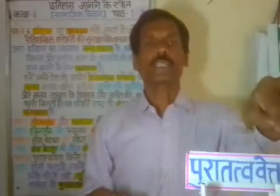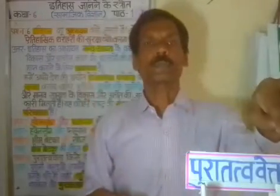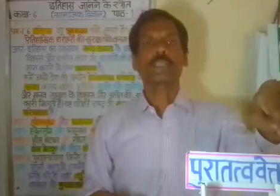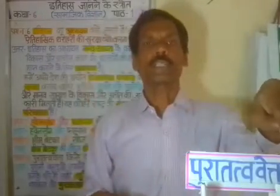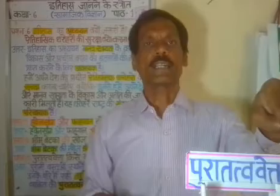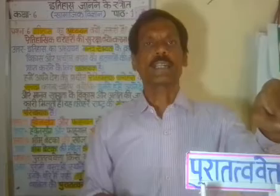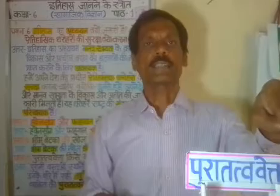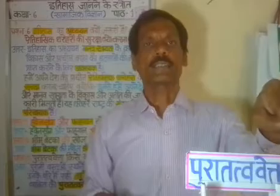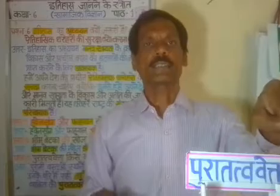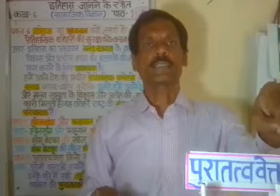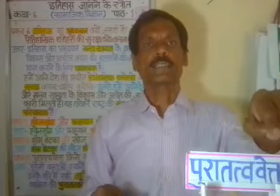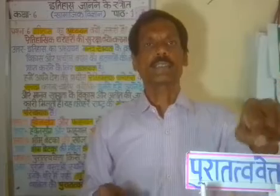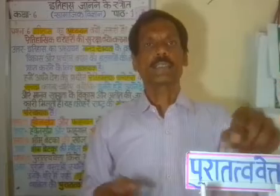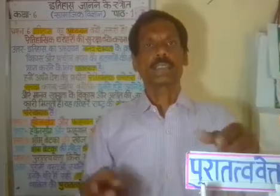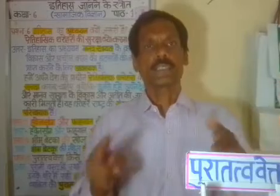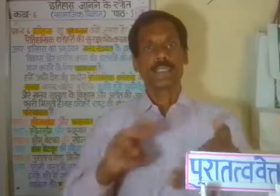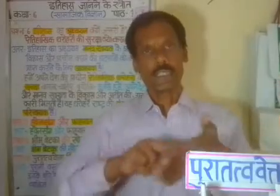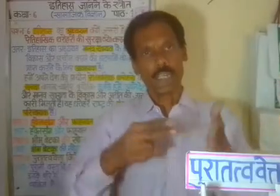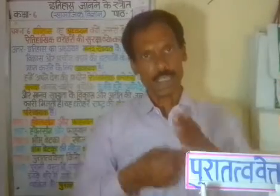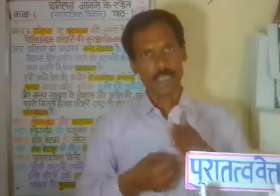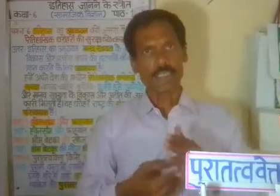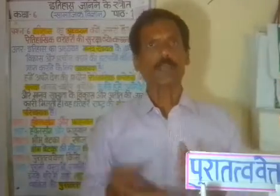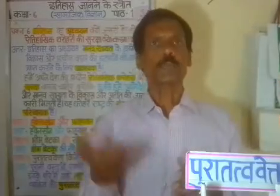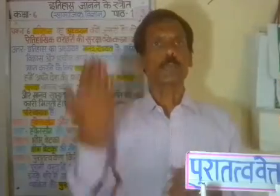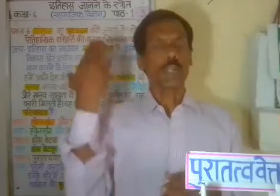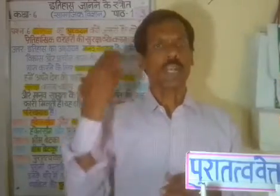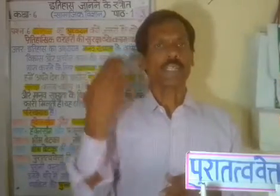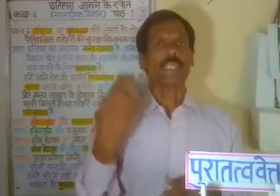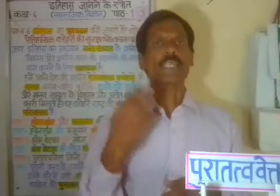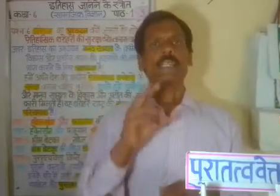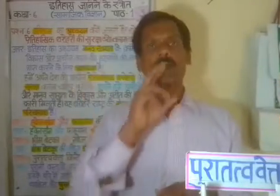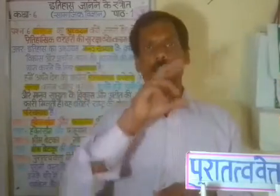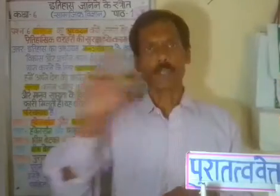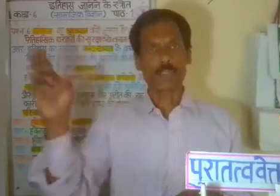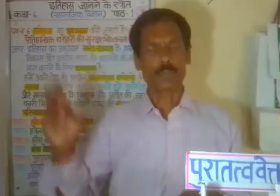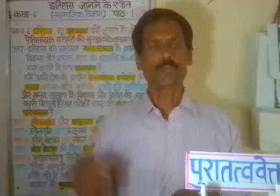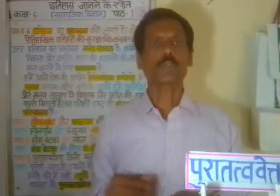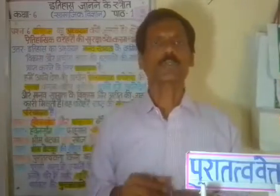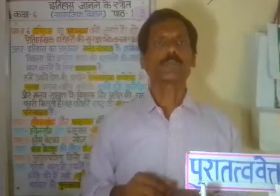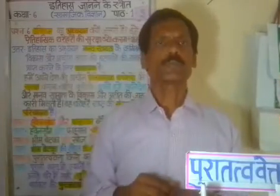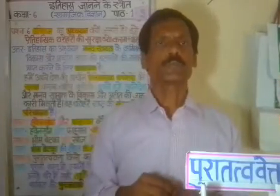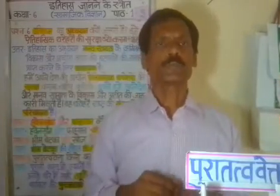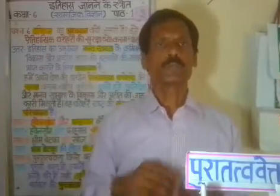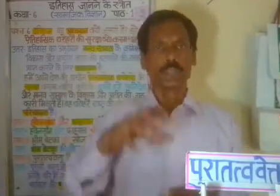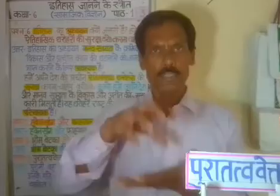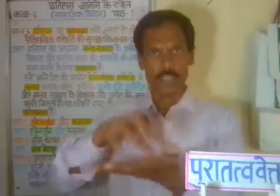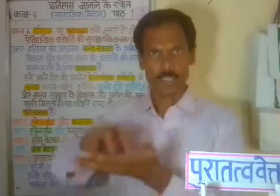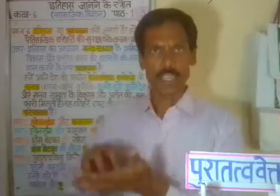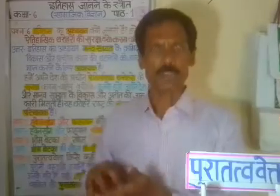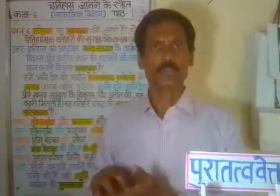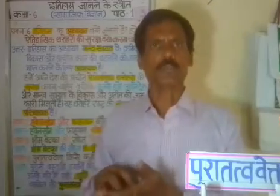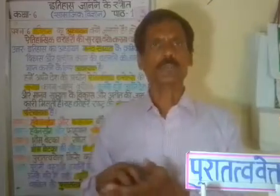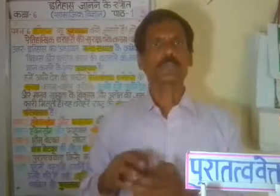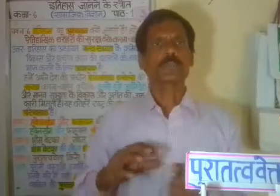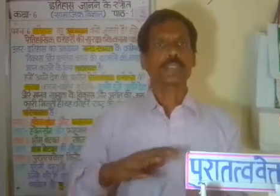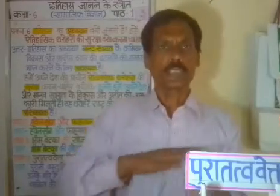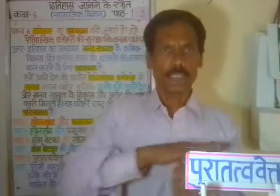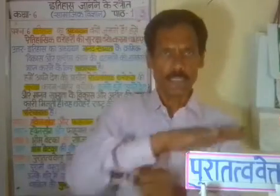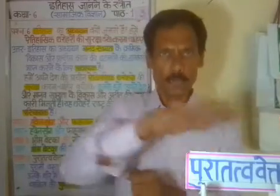पुरातत्व वेत्ता यानी पुरानी वस्तुओं स्थानों के